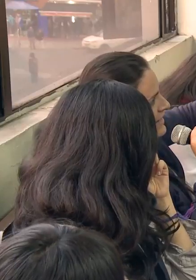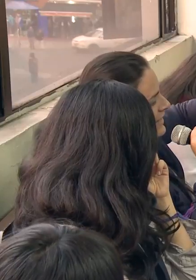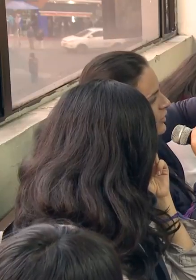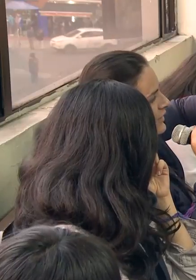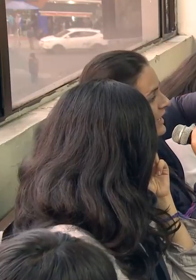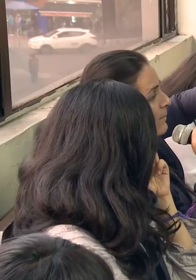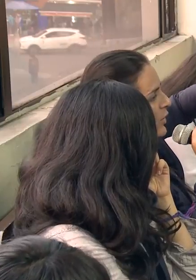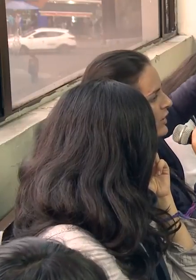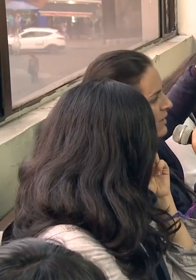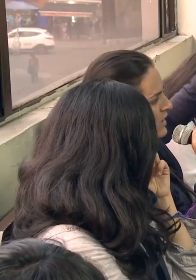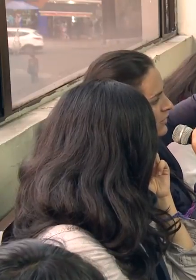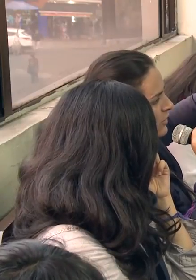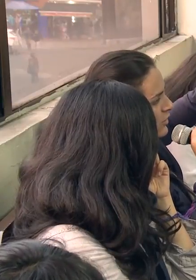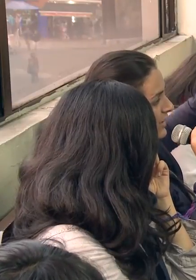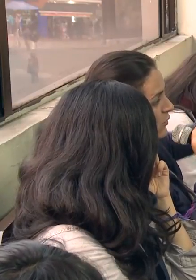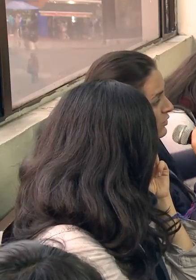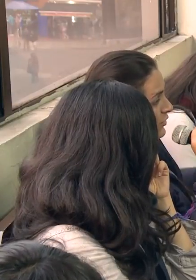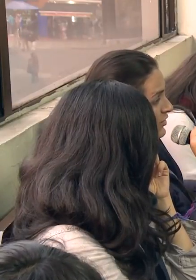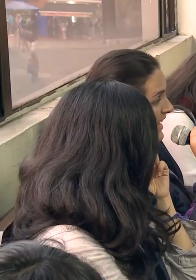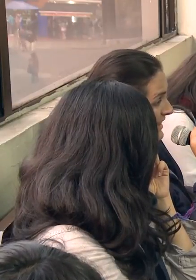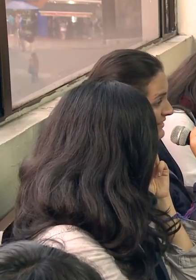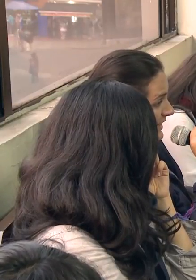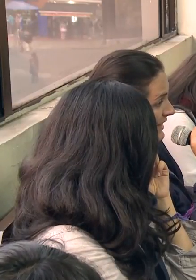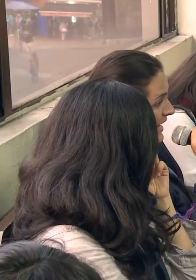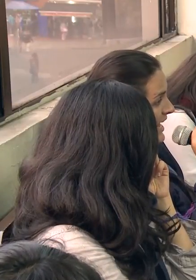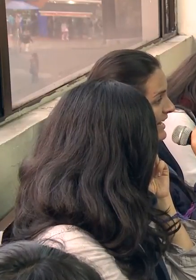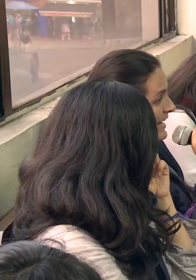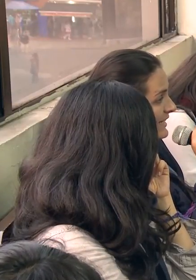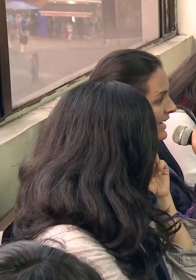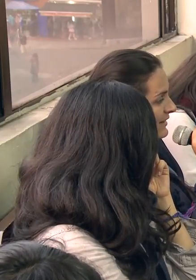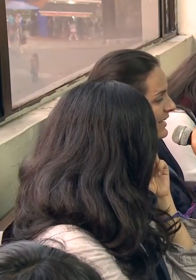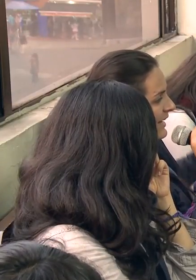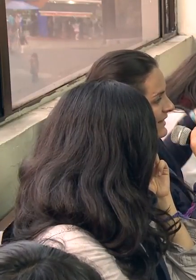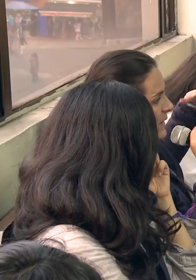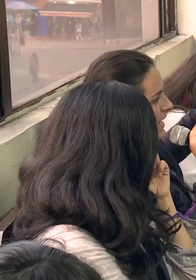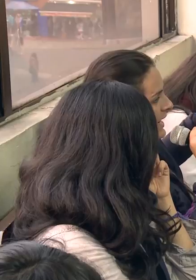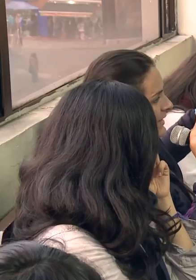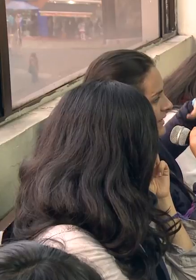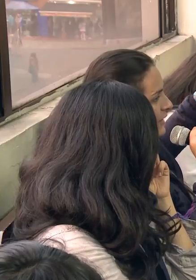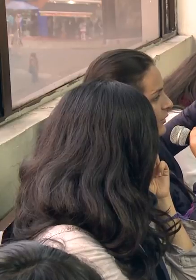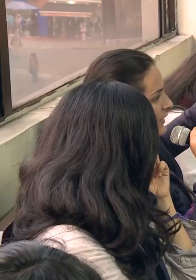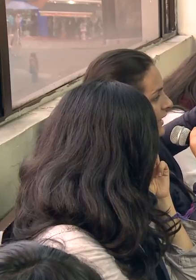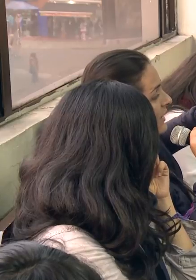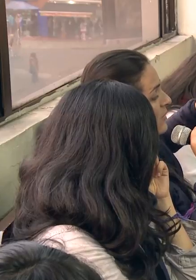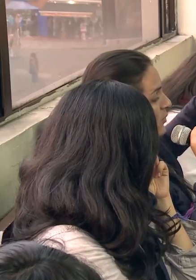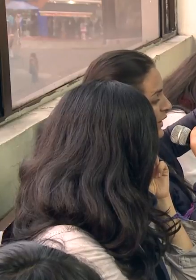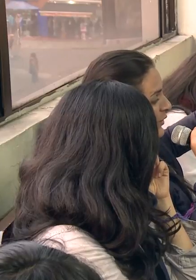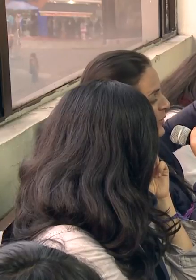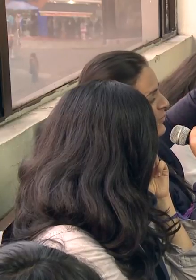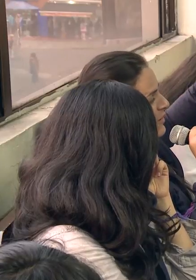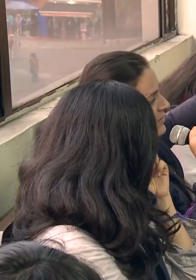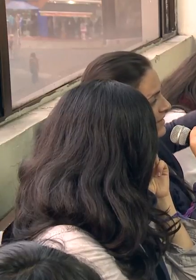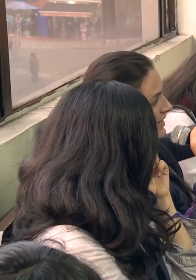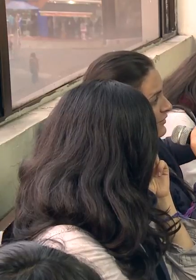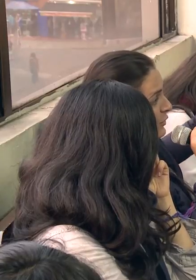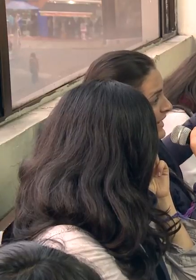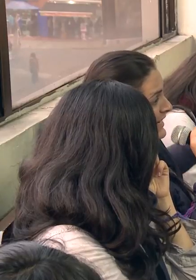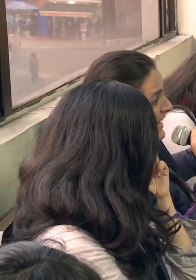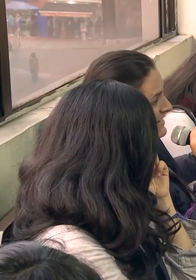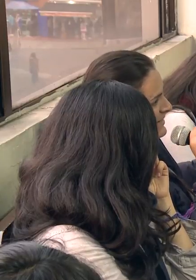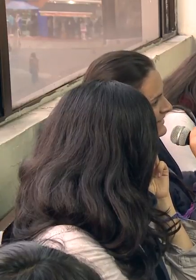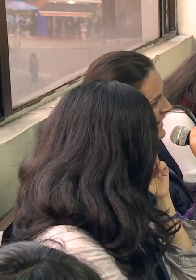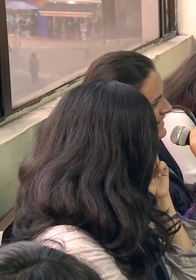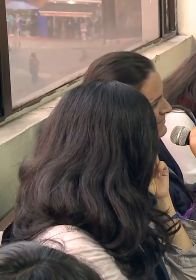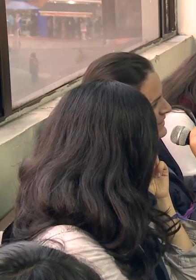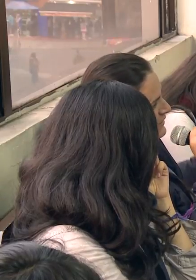es alrededor del empoderamiento de los recursos que entran. El alcalde trabaja alrededor de, bueno, ¿cómo vamos a hacer